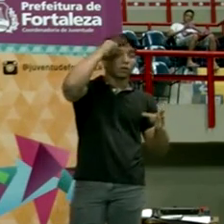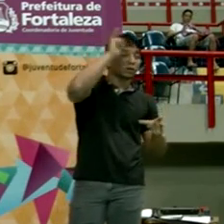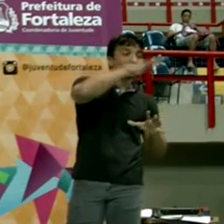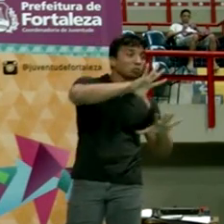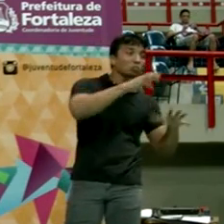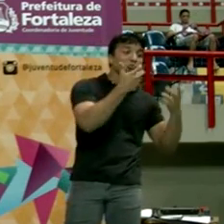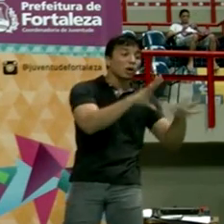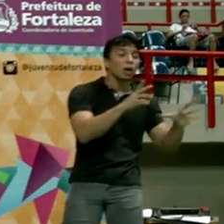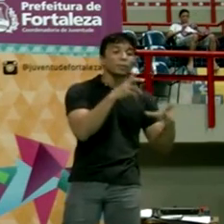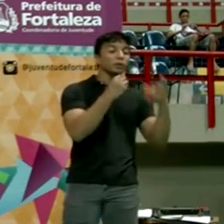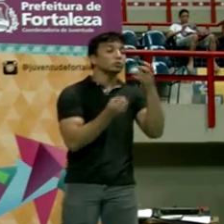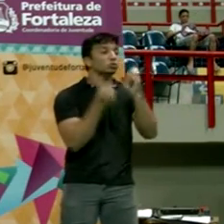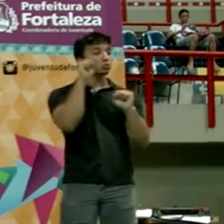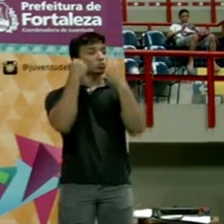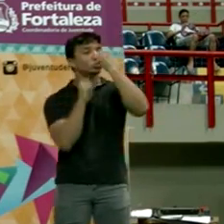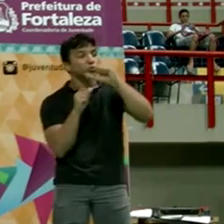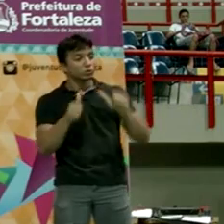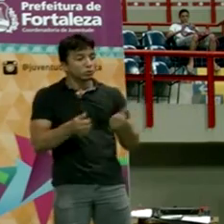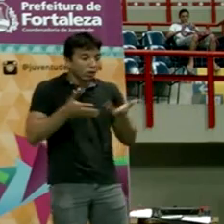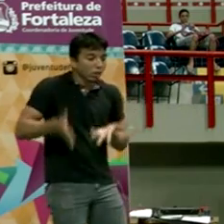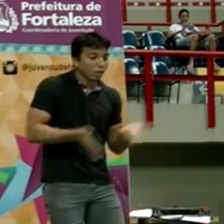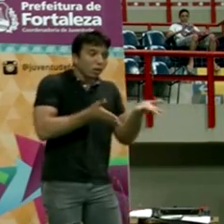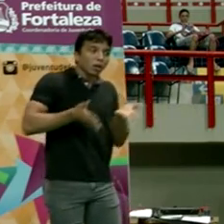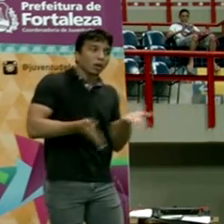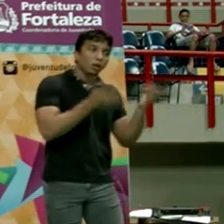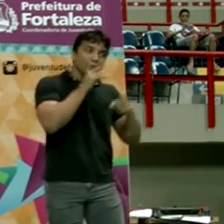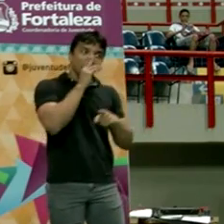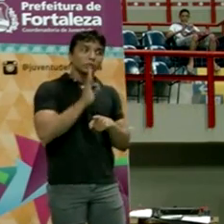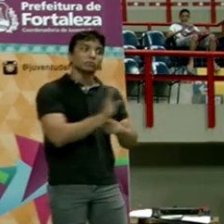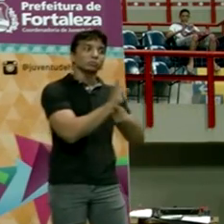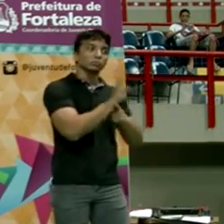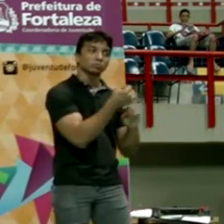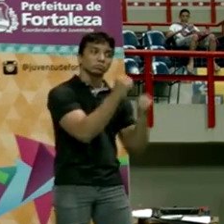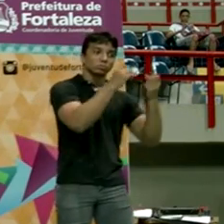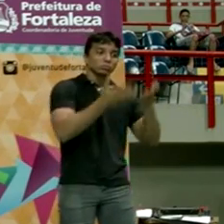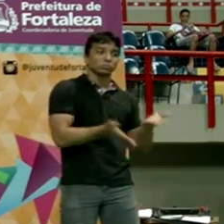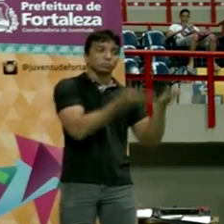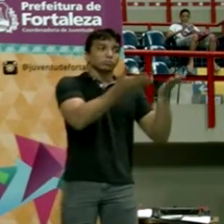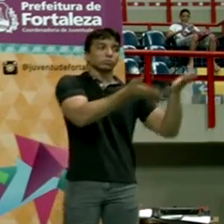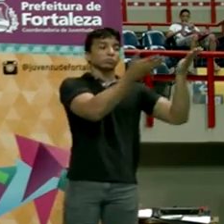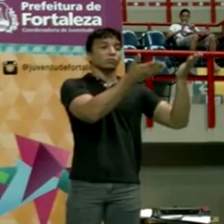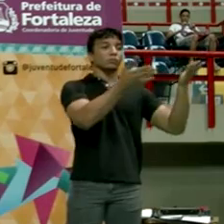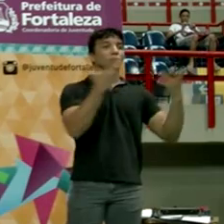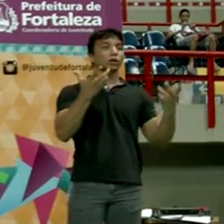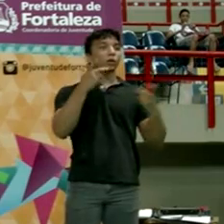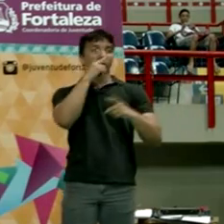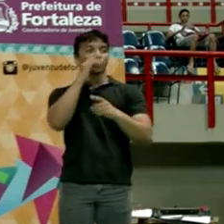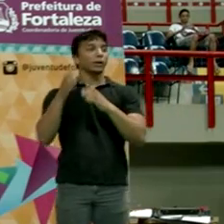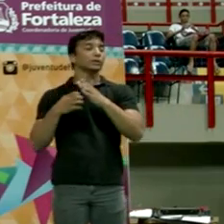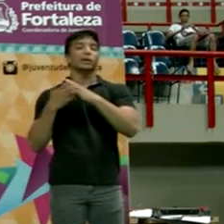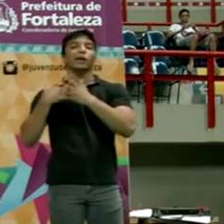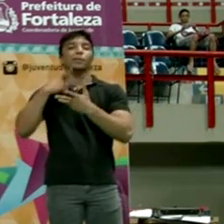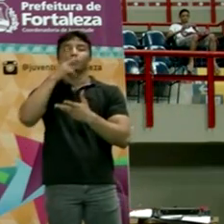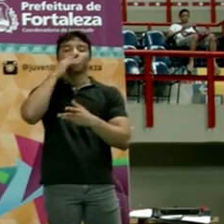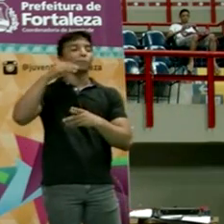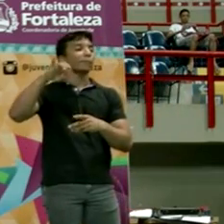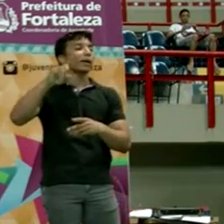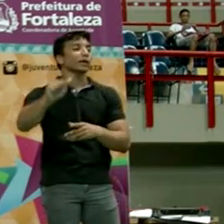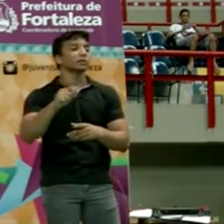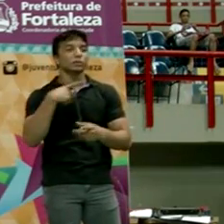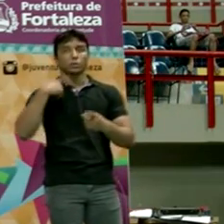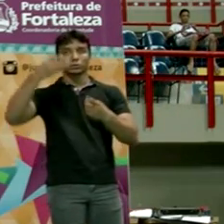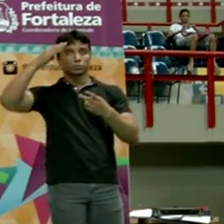fazenda, que o Brasil investisse em indústria, modernizar o Brasil. Era essa a intenção de setores de classe média,